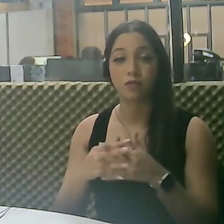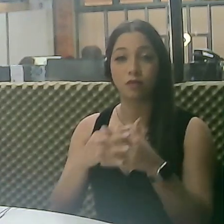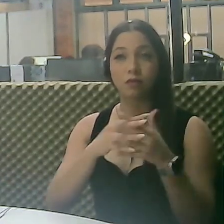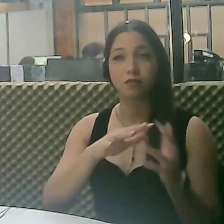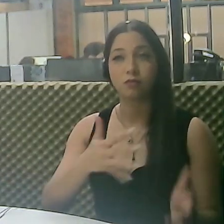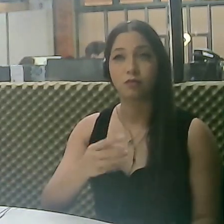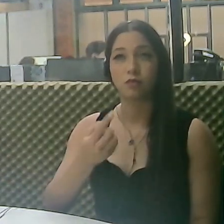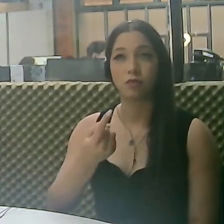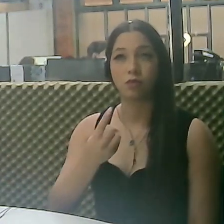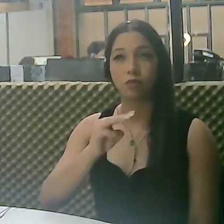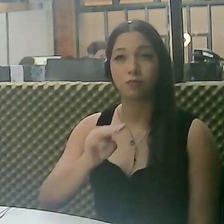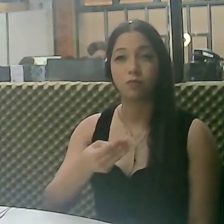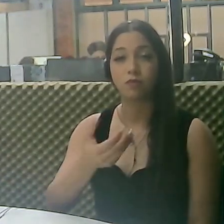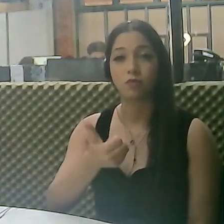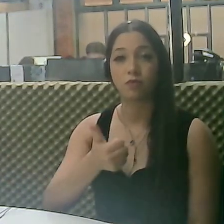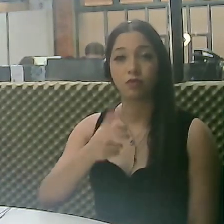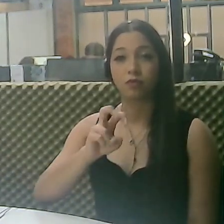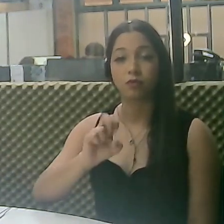ficar em torno de